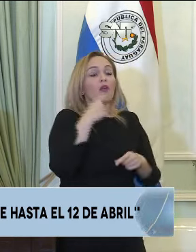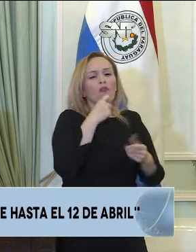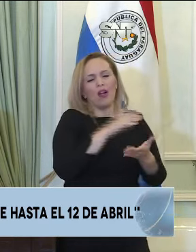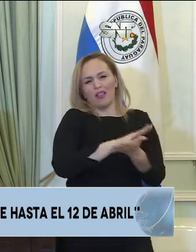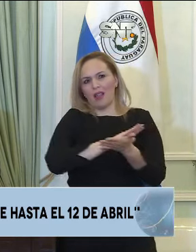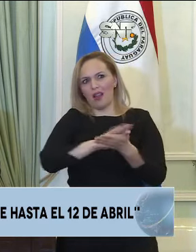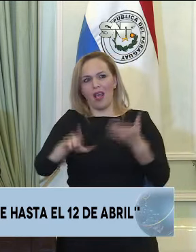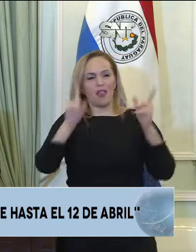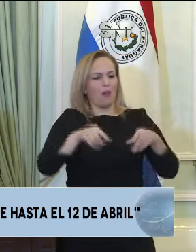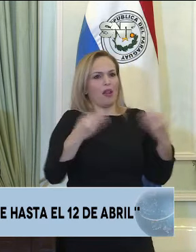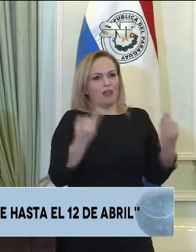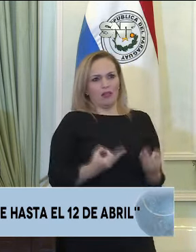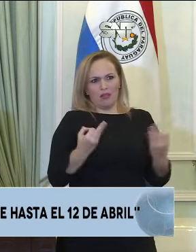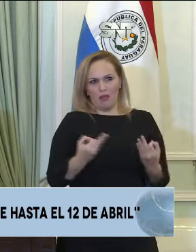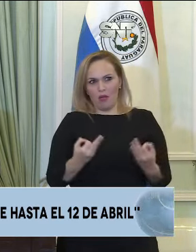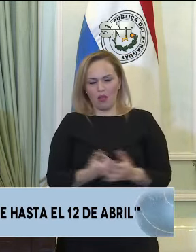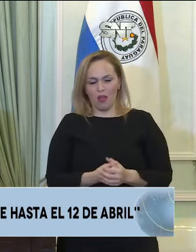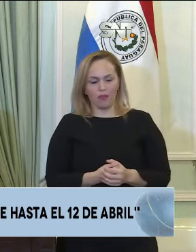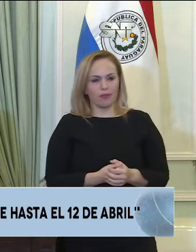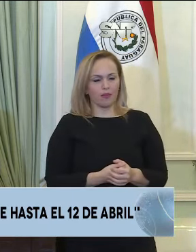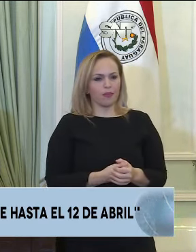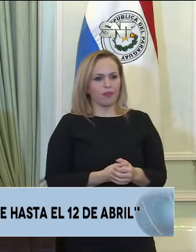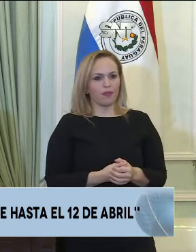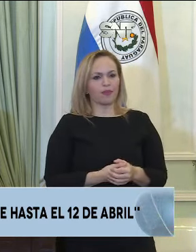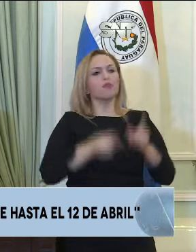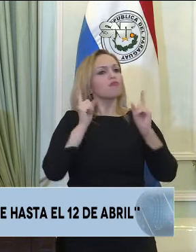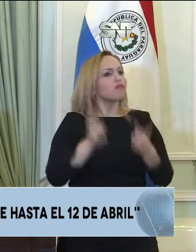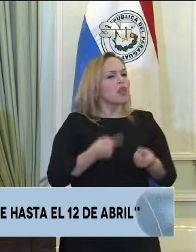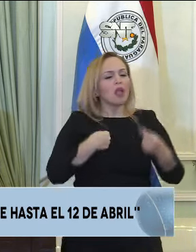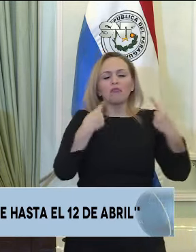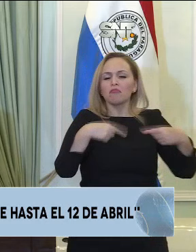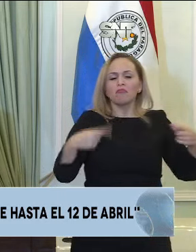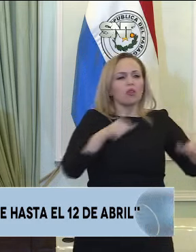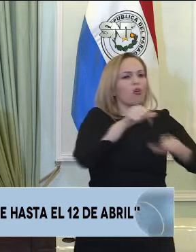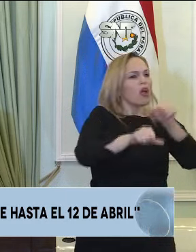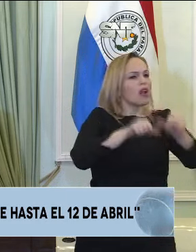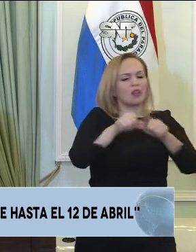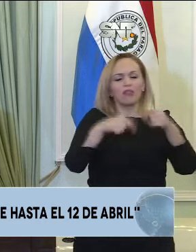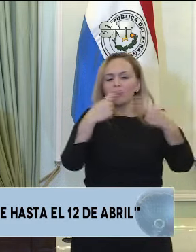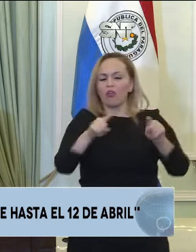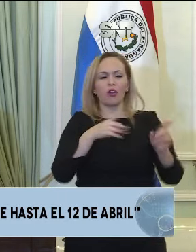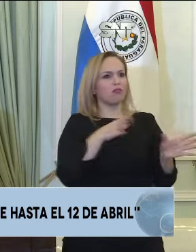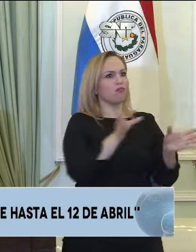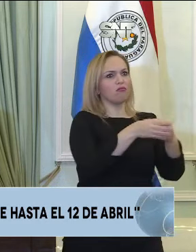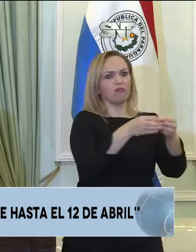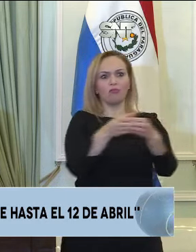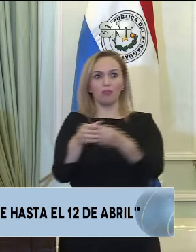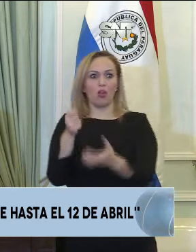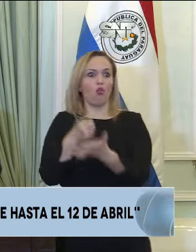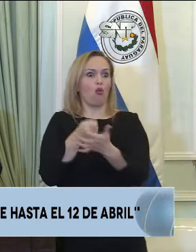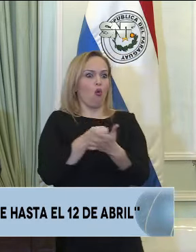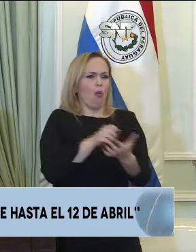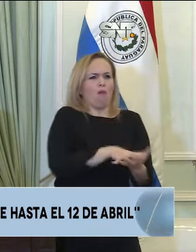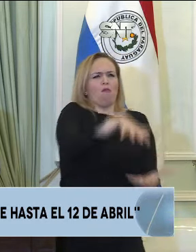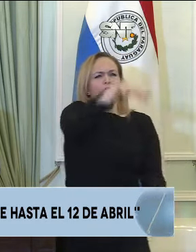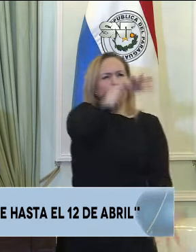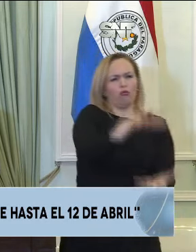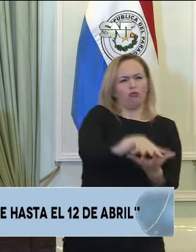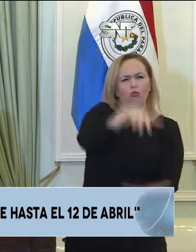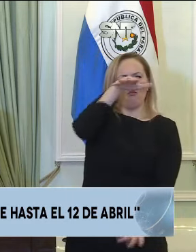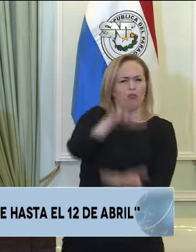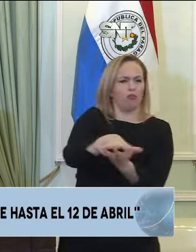estos tiempos donde hay una alta demanda. Tenemos también apoyo de organismos multilaterales para poder hacer estas compras a gran escala fuera del